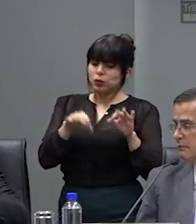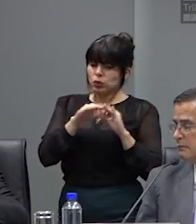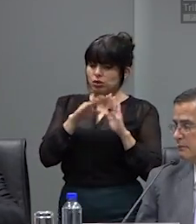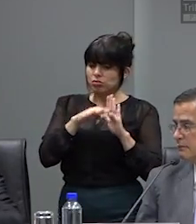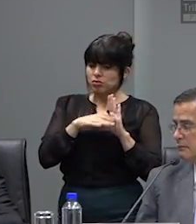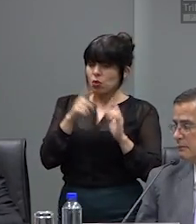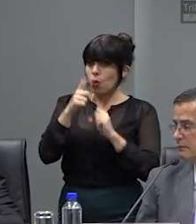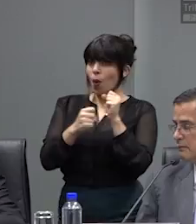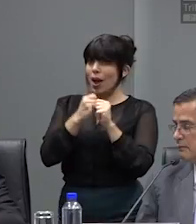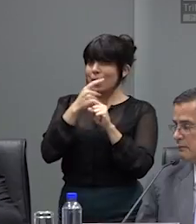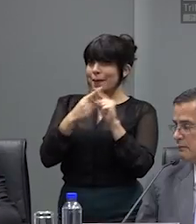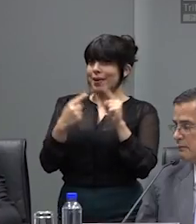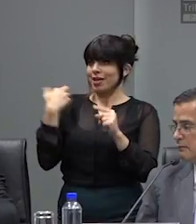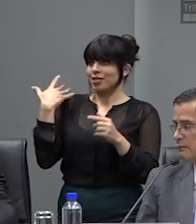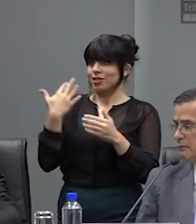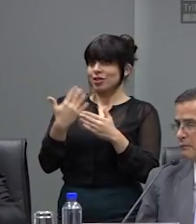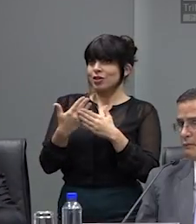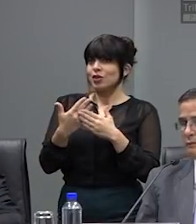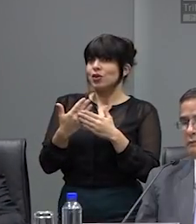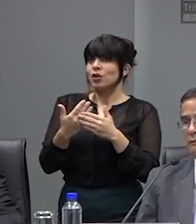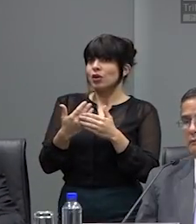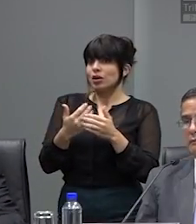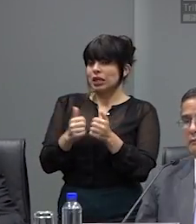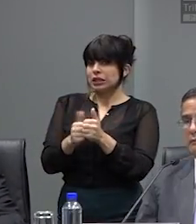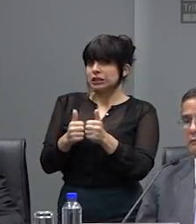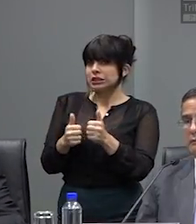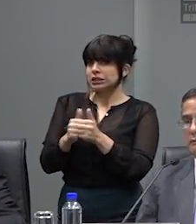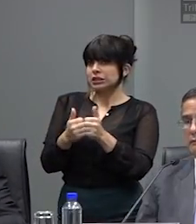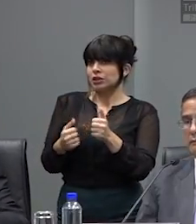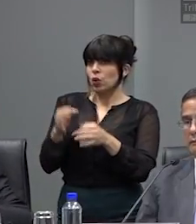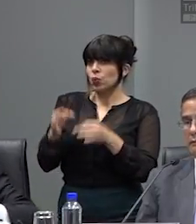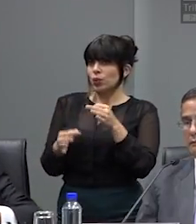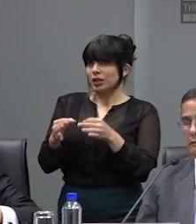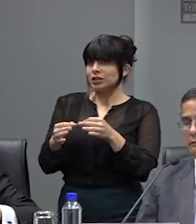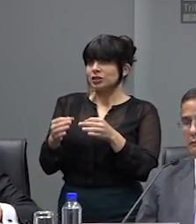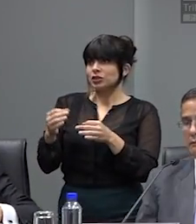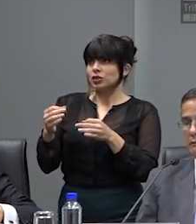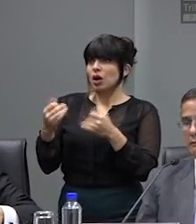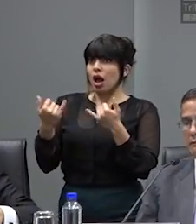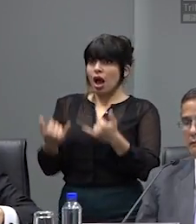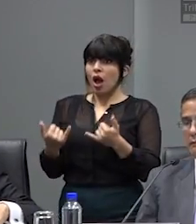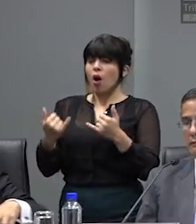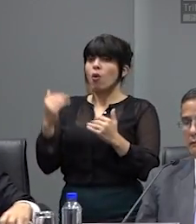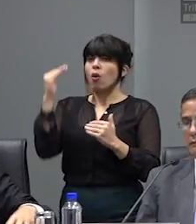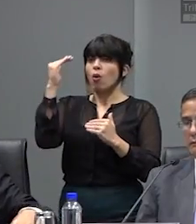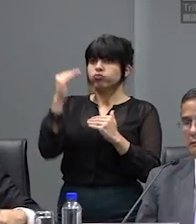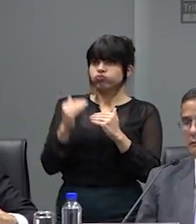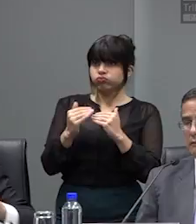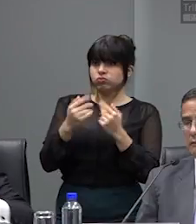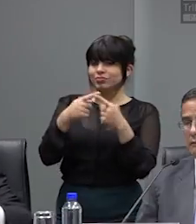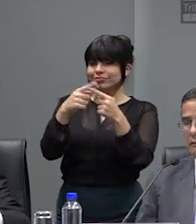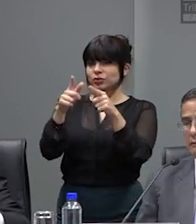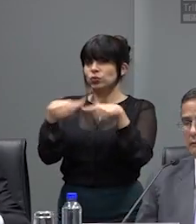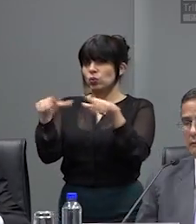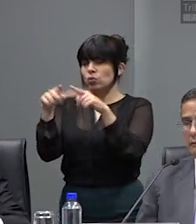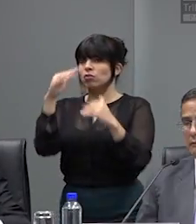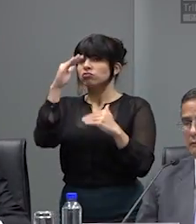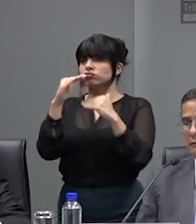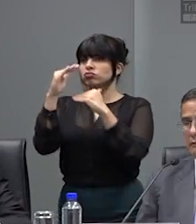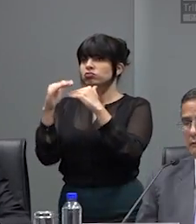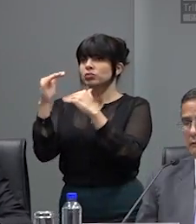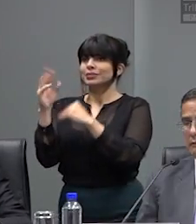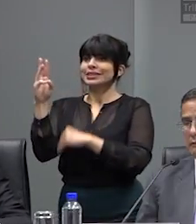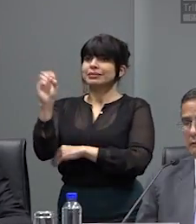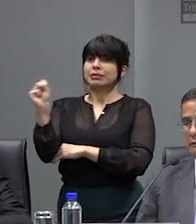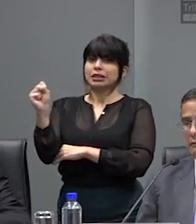año y medio que hemos tenido de retardo en un señalamiento de juicio, ahora lo hemos ido reduciendo en diferentes lugares a 6